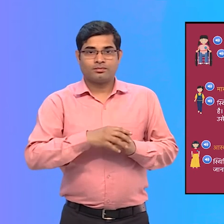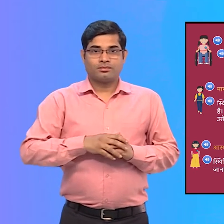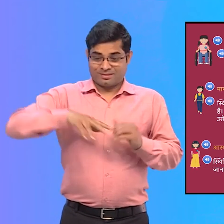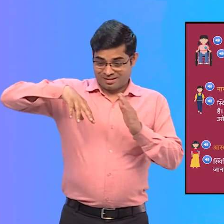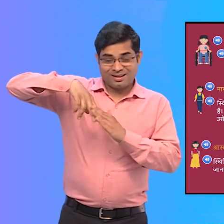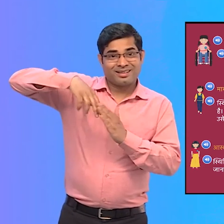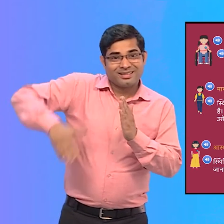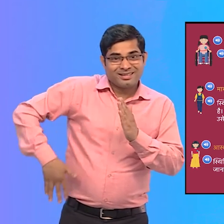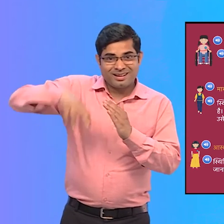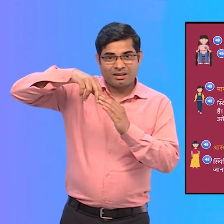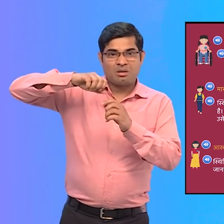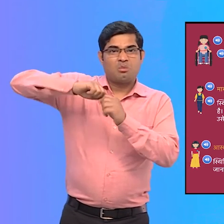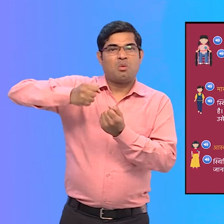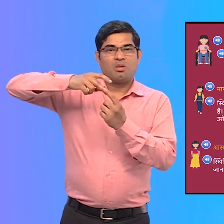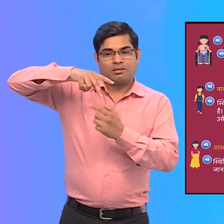कि टूटे पैर वाली लड़की